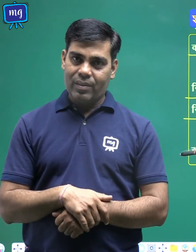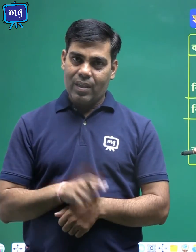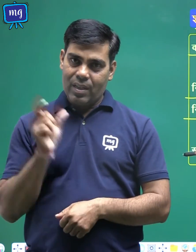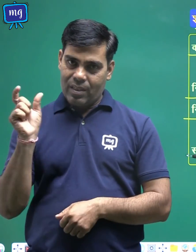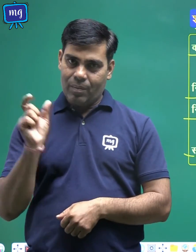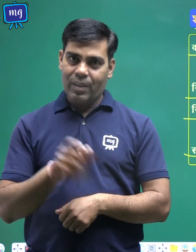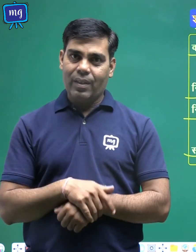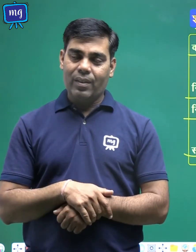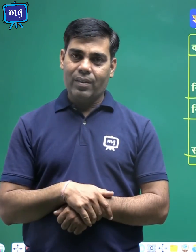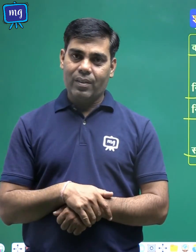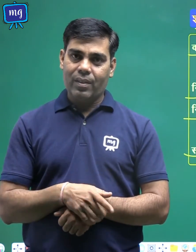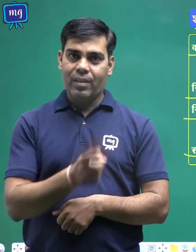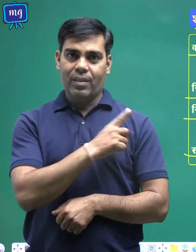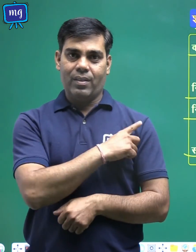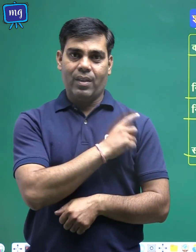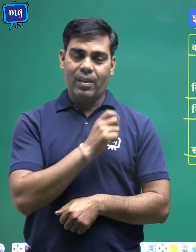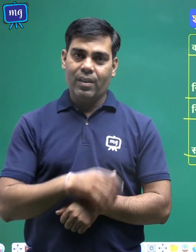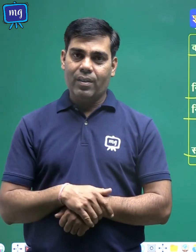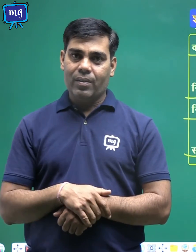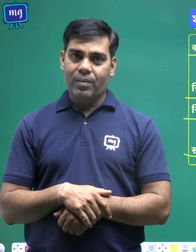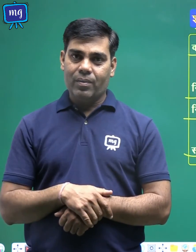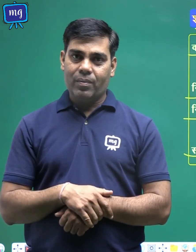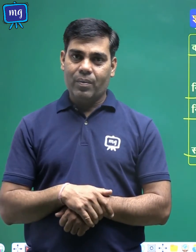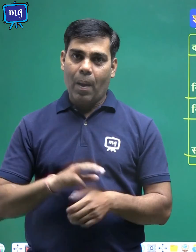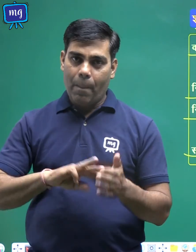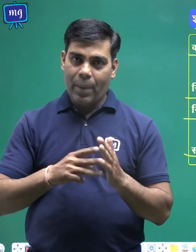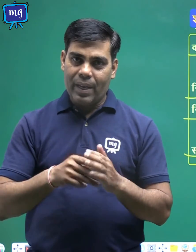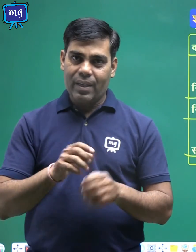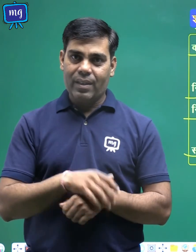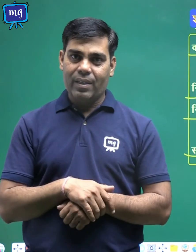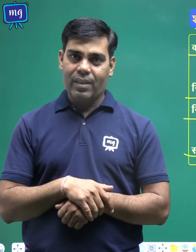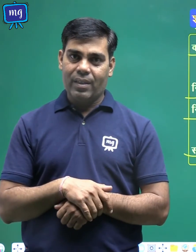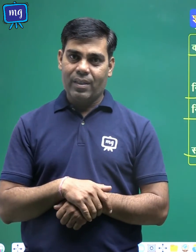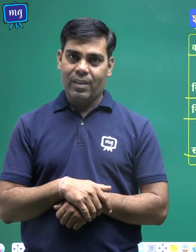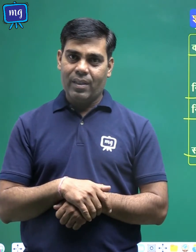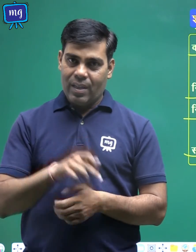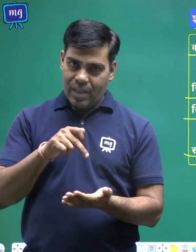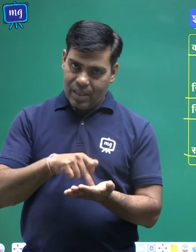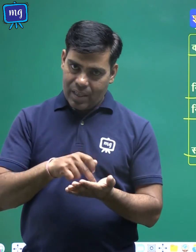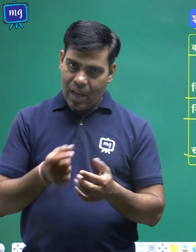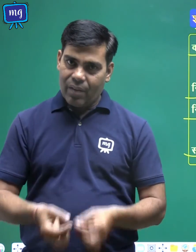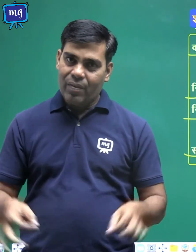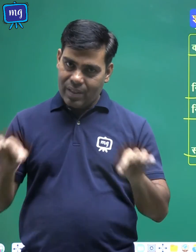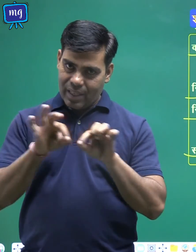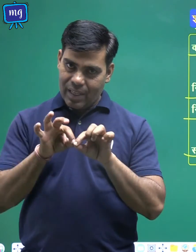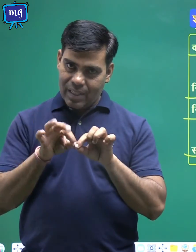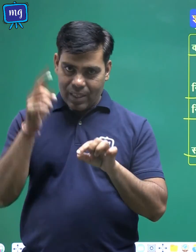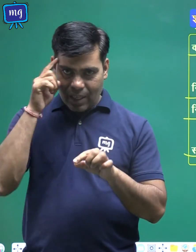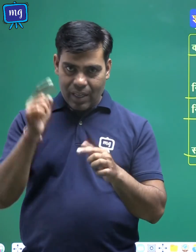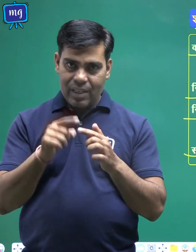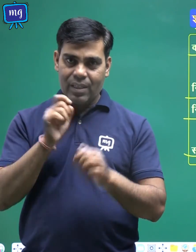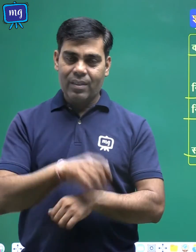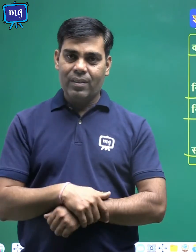शब्द है स्थानीय। अर्थ है स्थान विशेष के लिए।